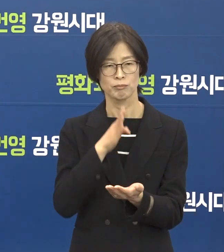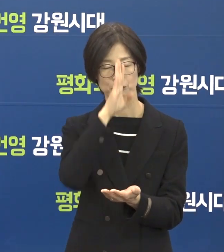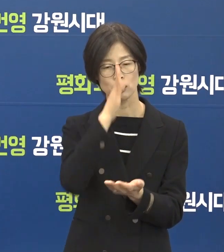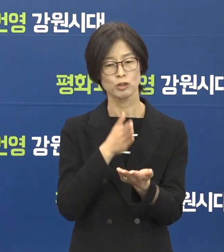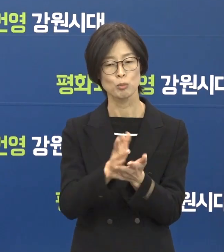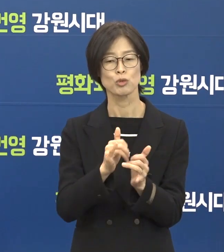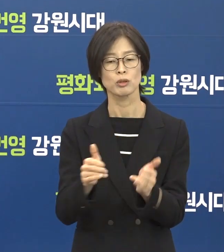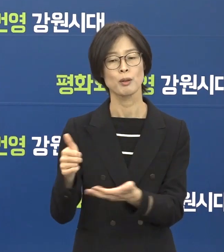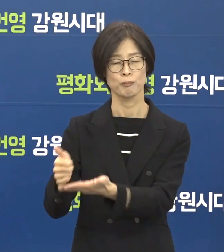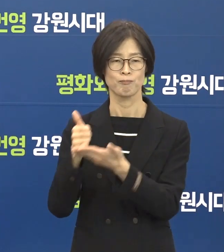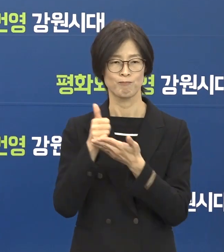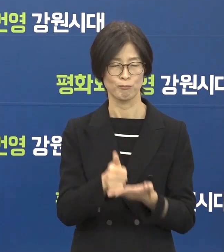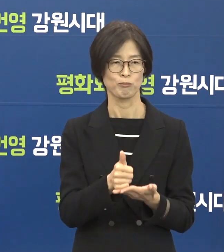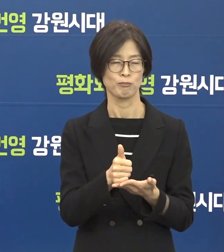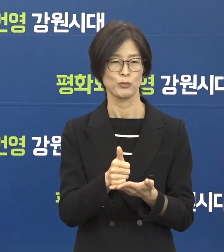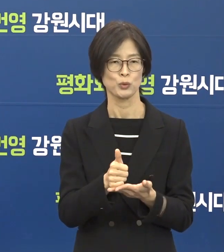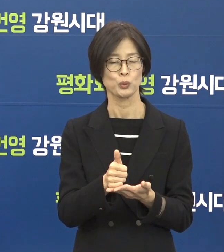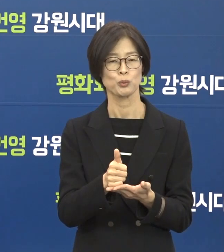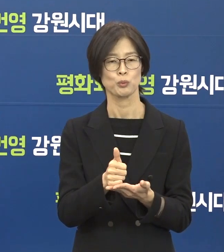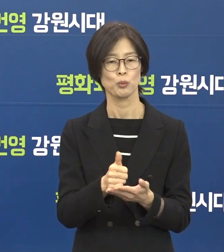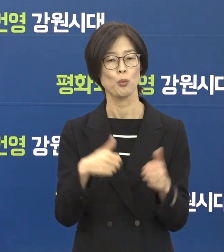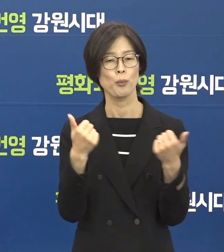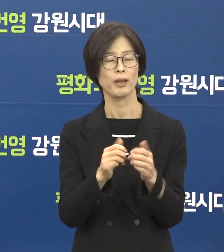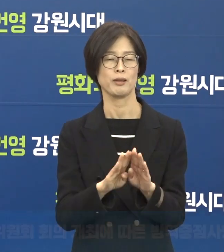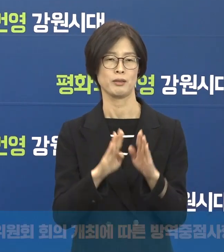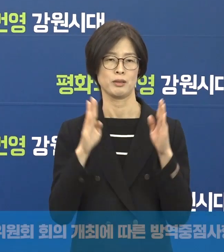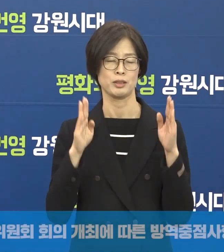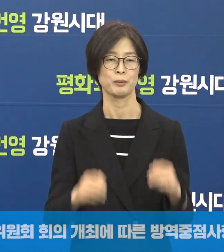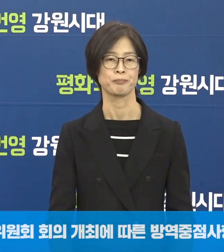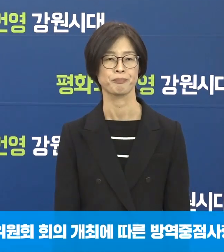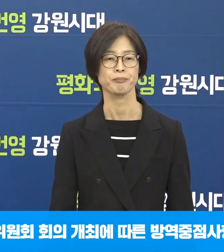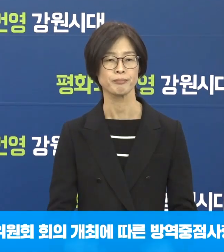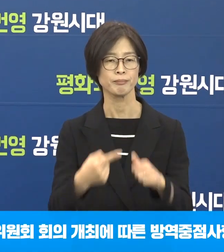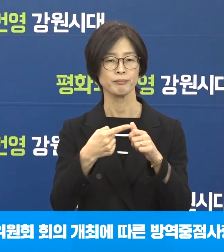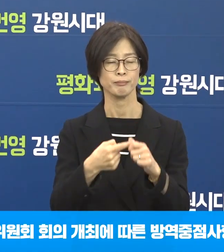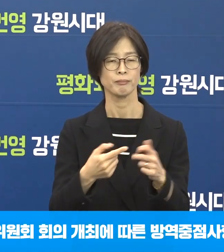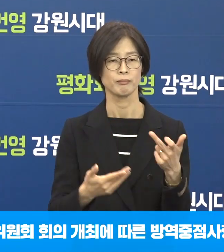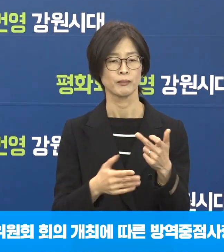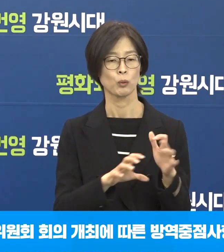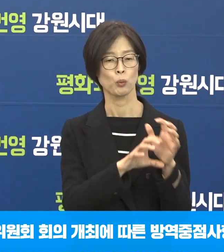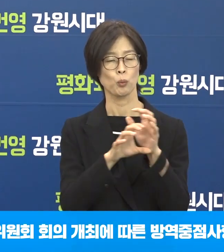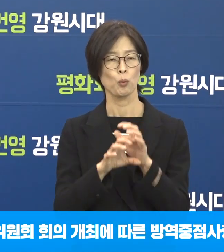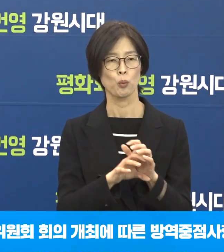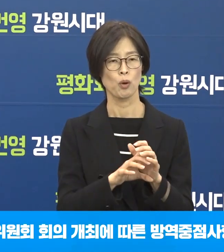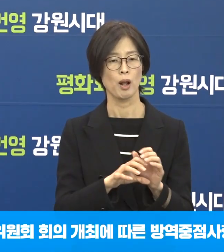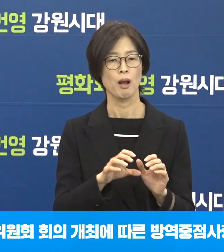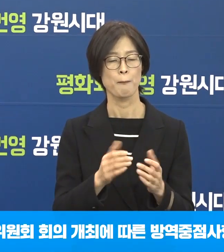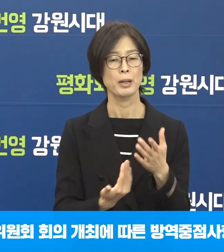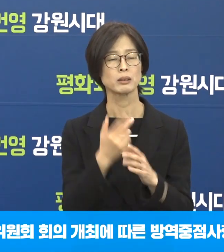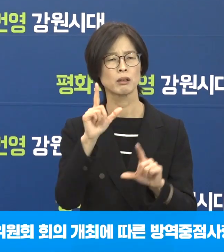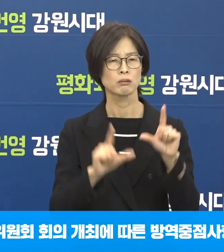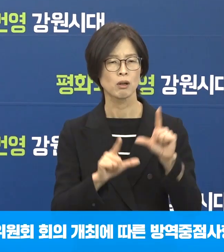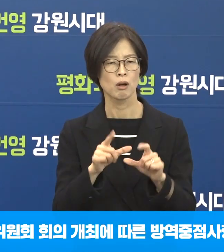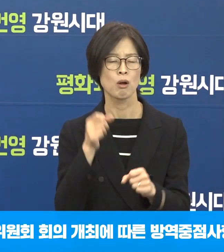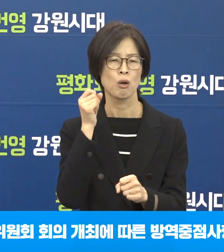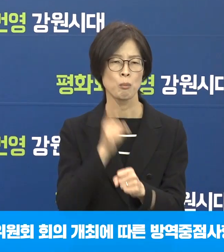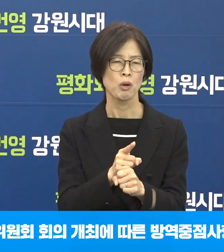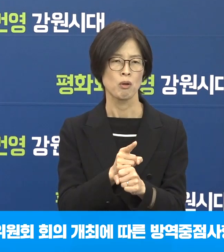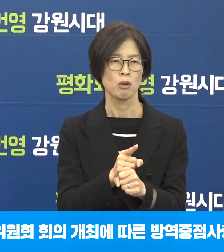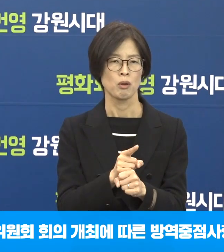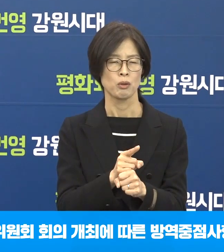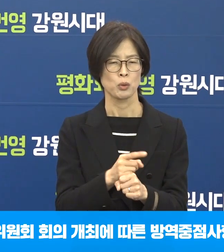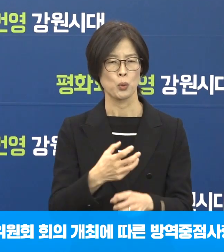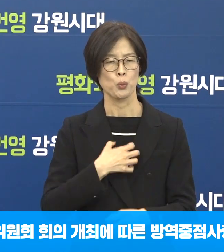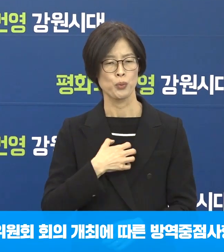감염병관리위원회와 병행하여 확대 개최하였습니다. 첫 번째, 도내 코로나 발생 상황은 이미